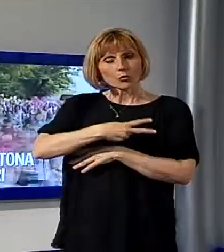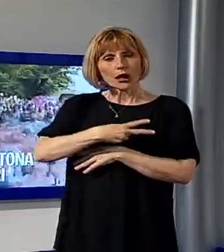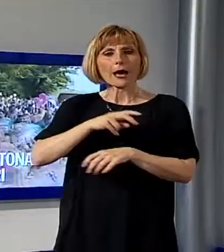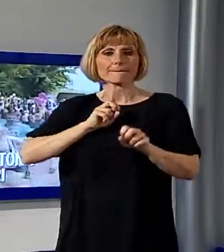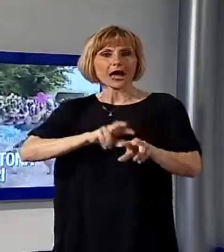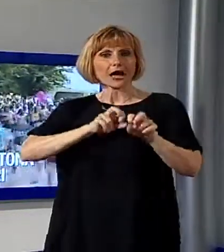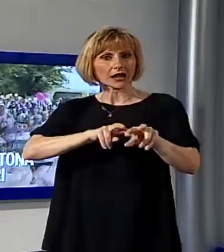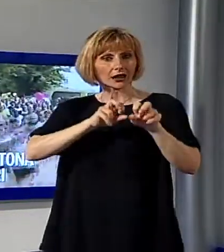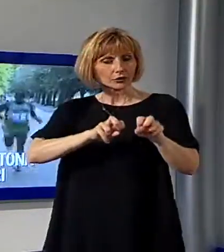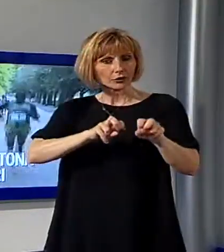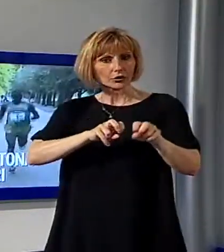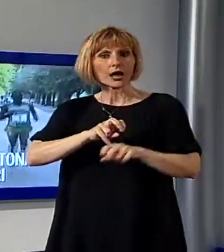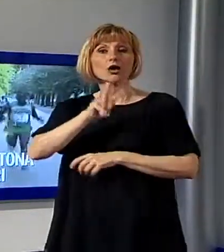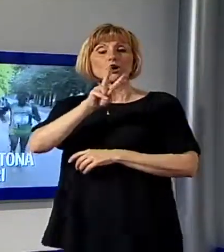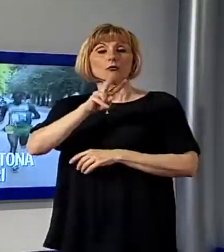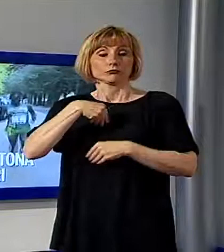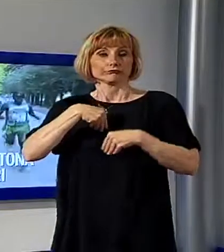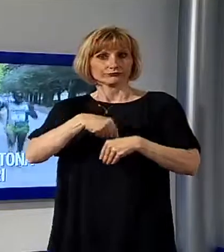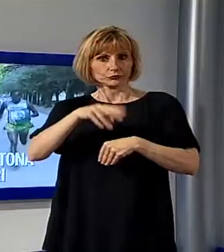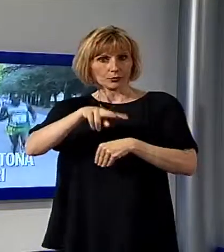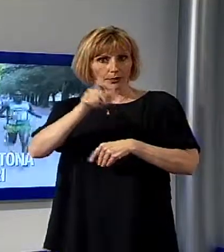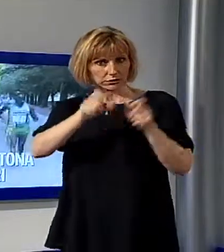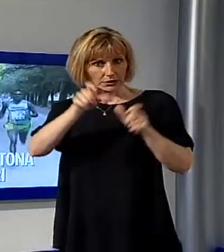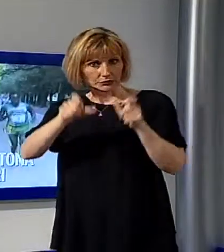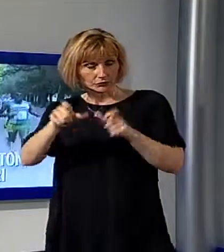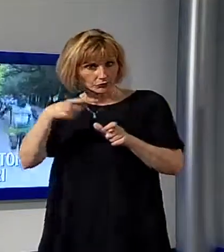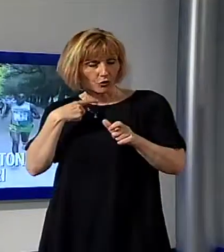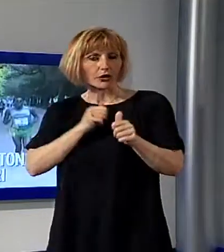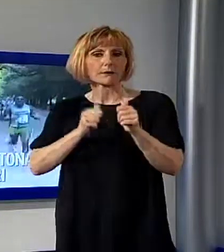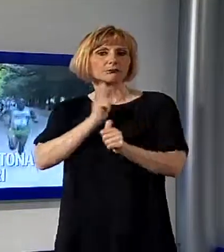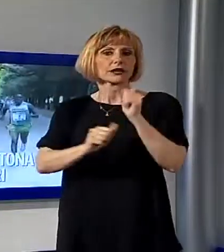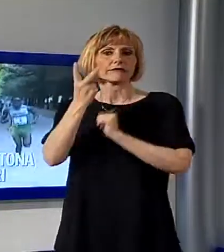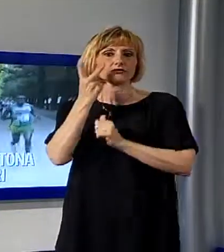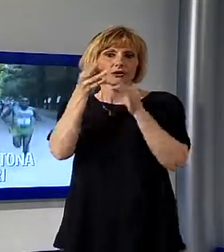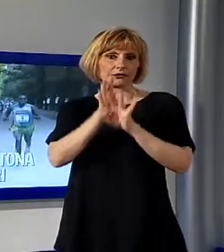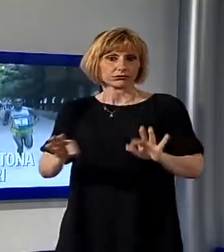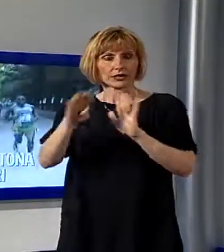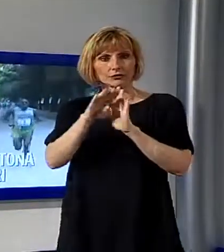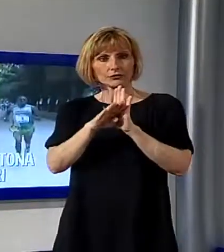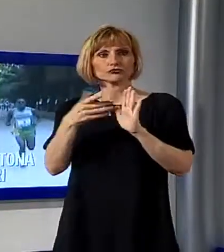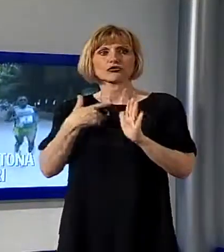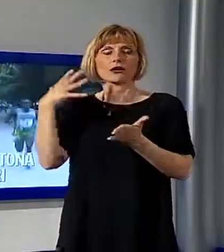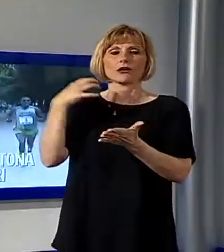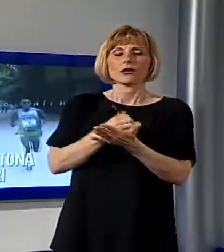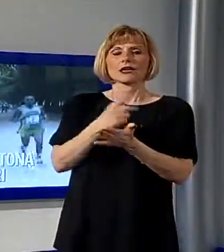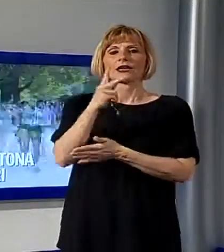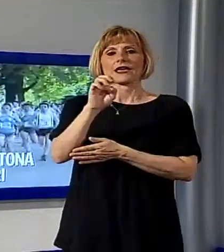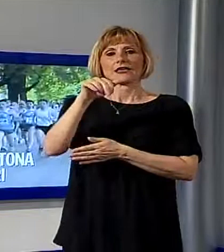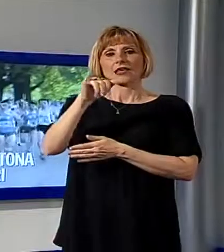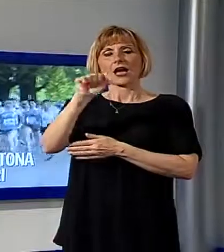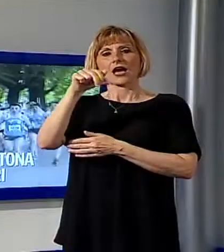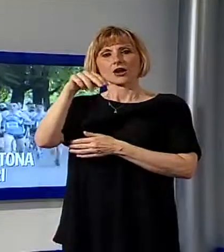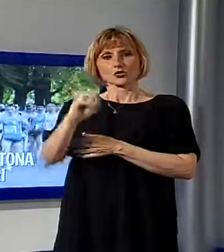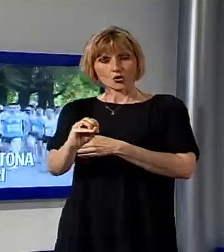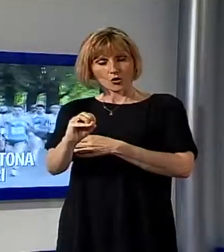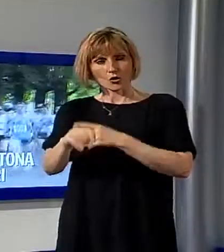Marathon con oltre 2.000 partecipanti. Pronostico rispettato con le vittorie del keniano della Virtus Tisorio Chimeli e